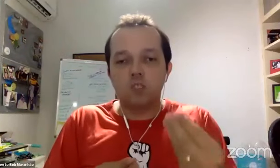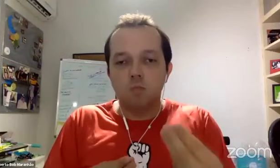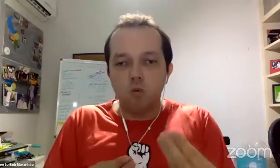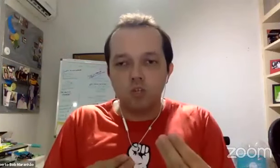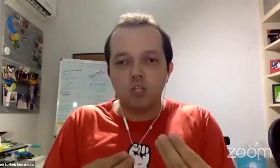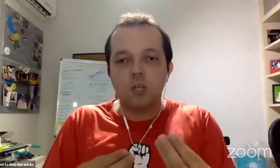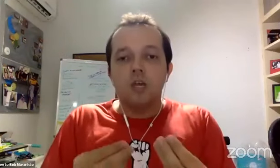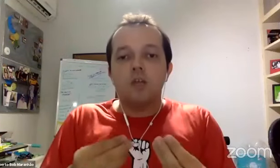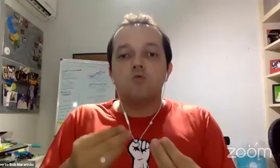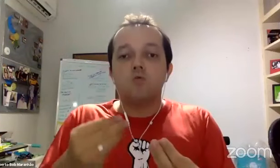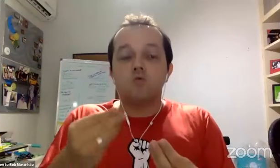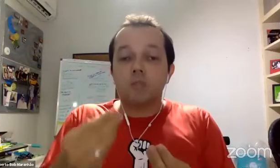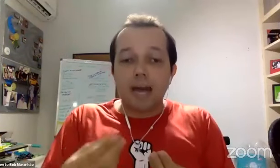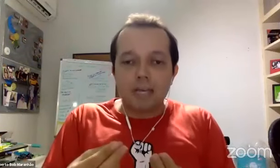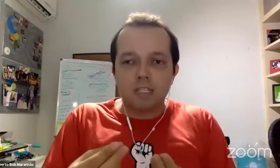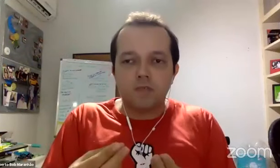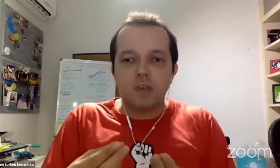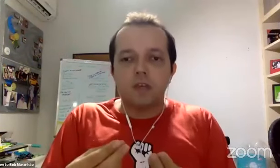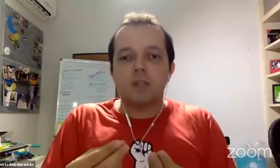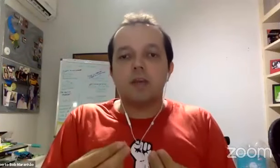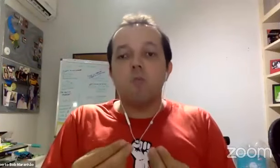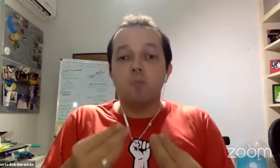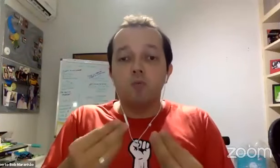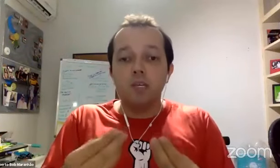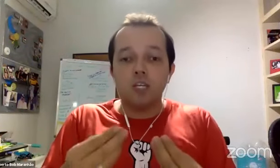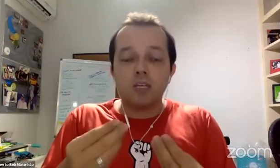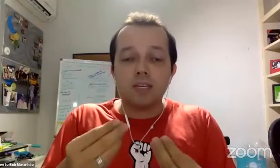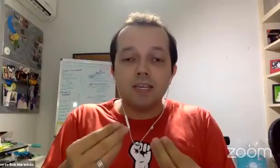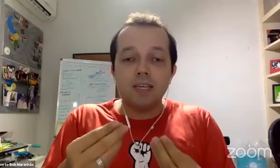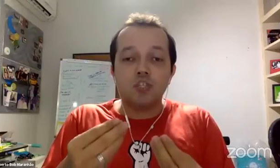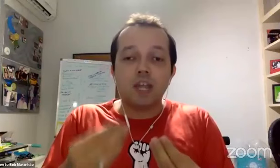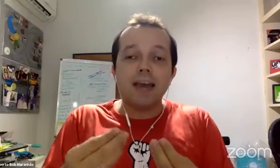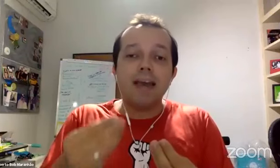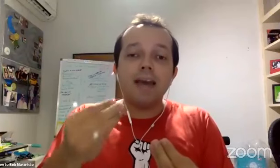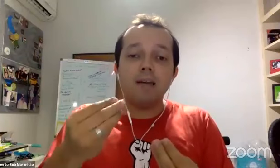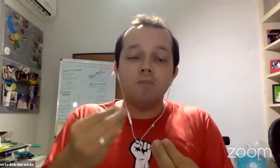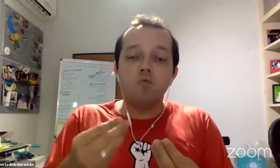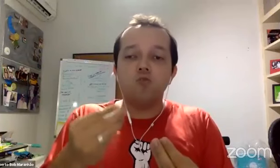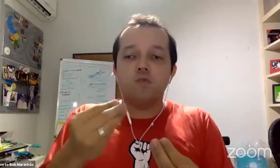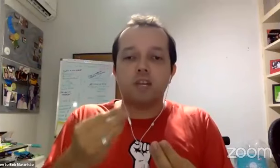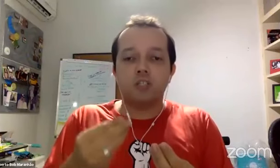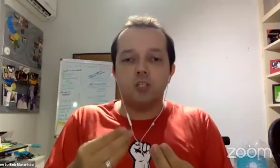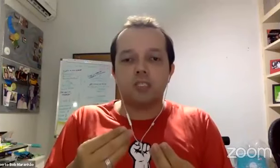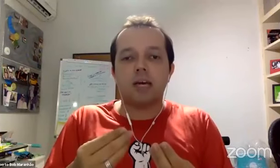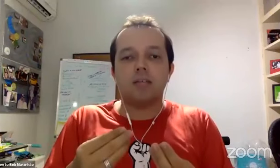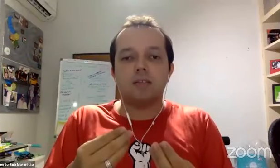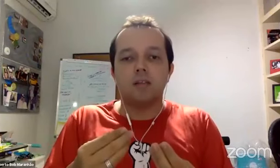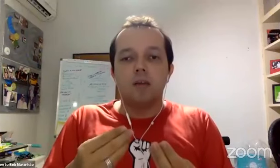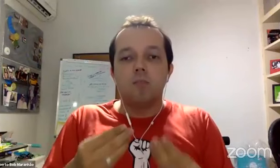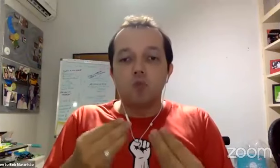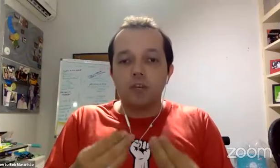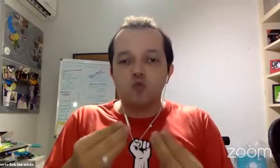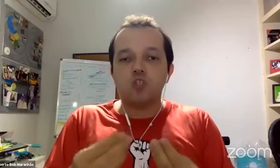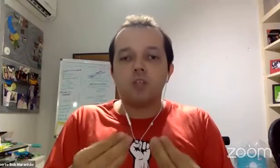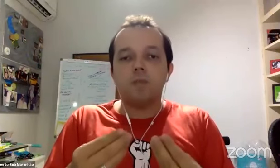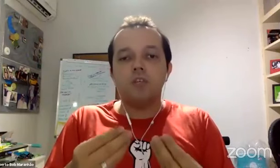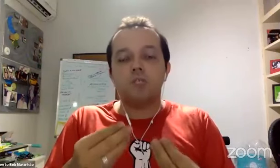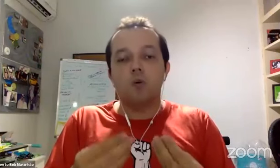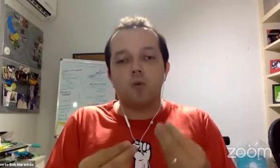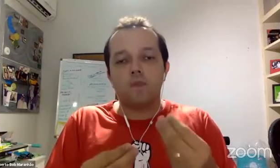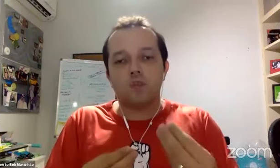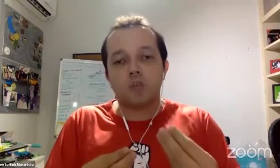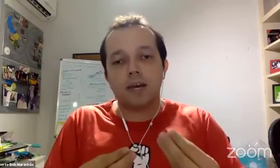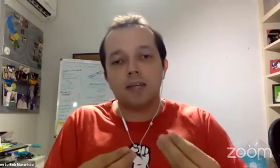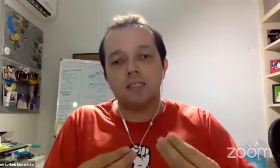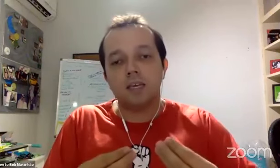do desmonte do NASF, né? Uma política que já era muito fragilizada, porque justamente